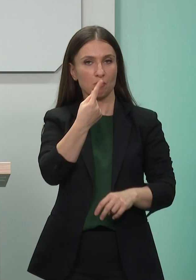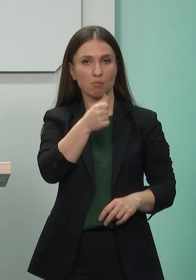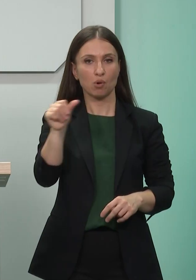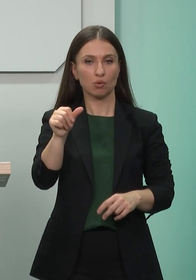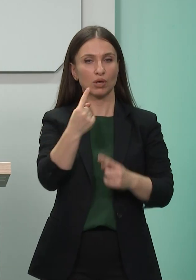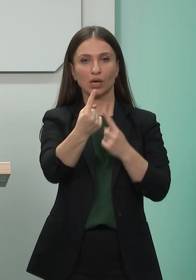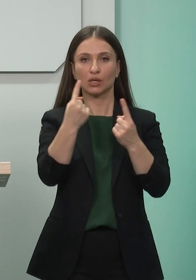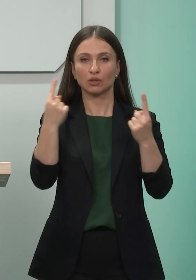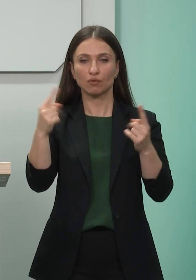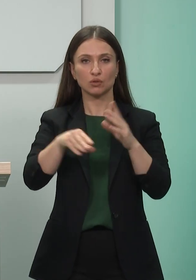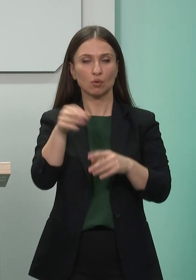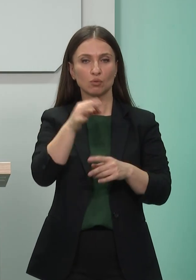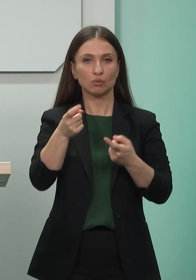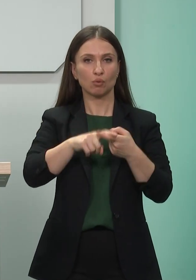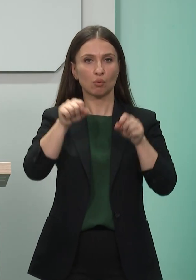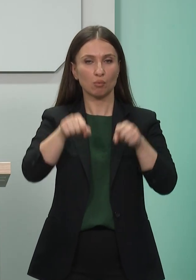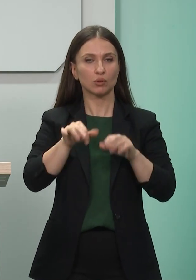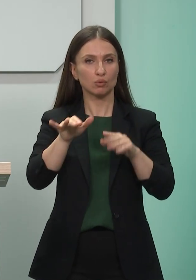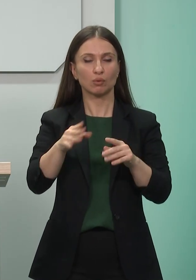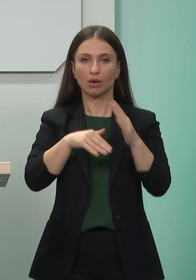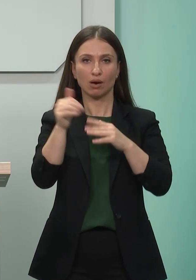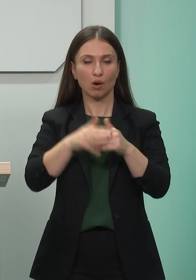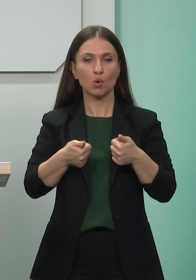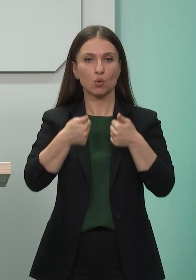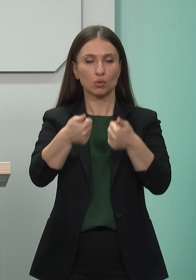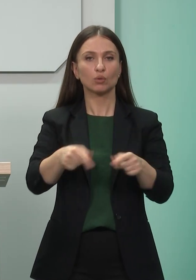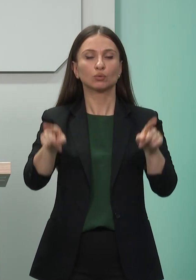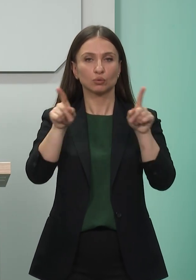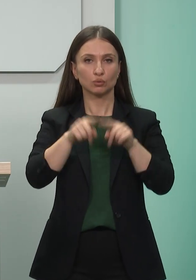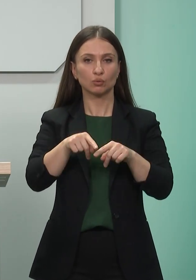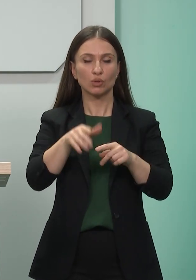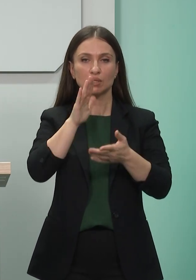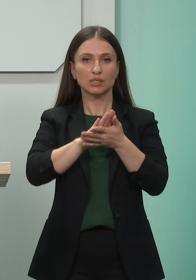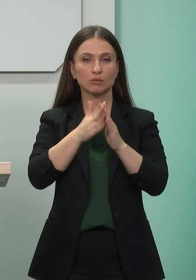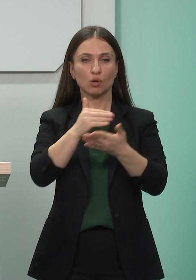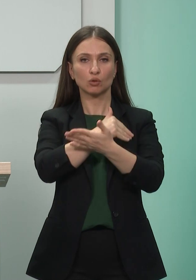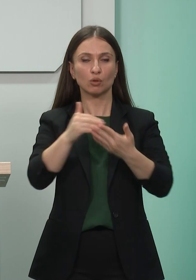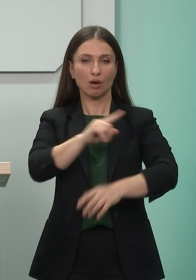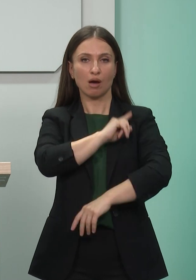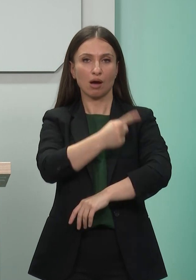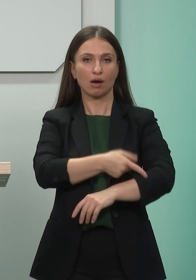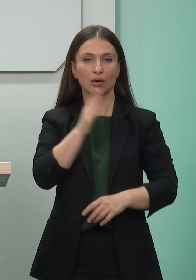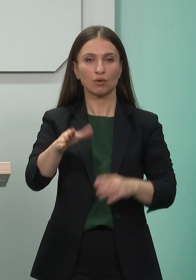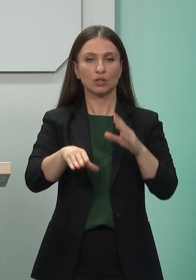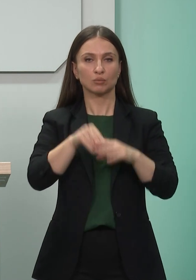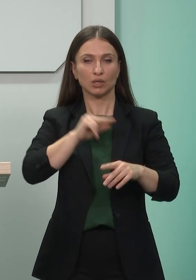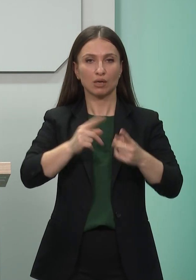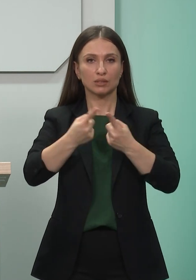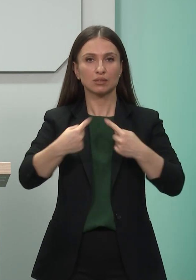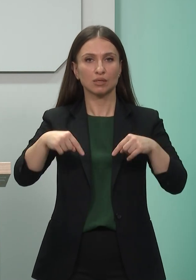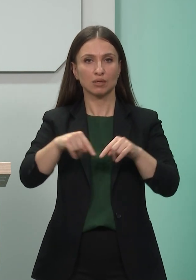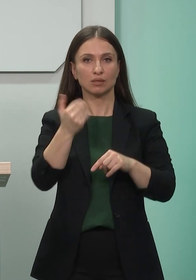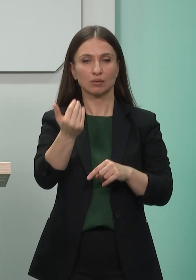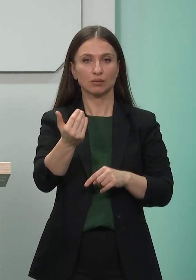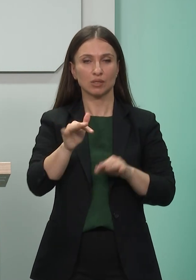არამხოლოდ ინდივიდუალური საარჩევნო უფლების რეალიზებას უწყობს ხელს, არამედ სისტემურ დონეზე აძლიერებს საარჩევნო